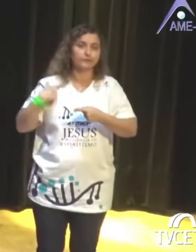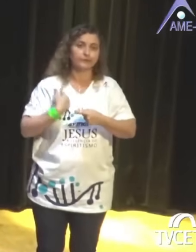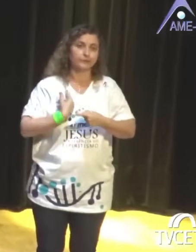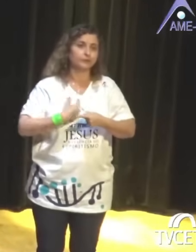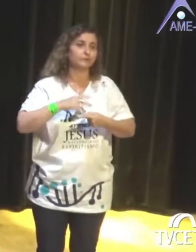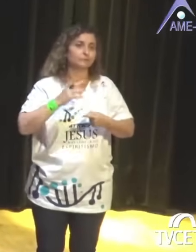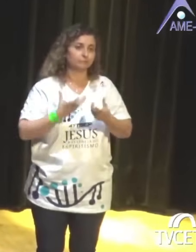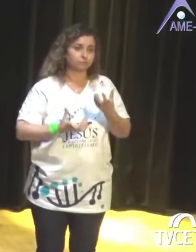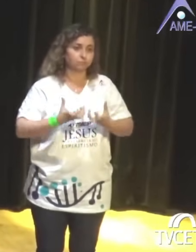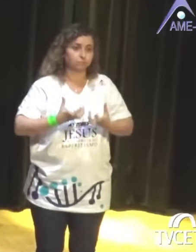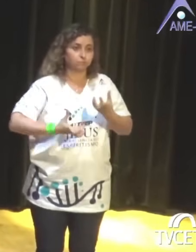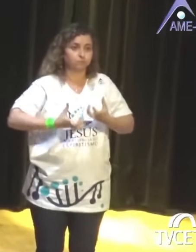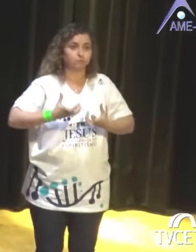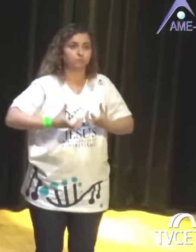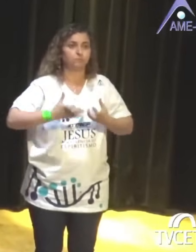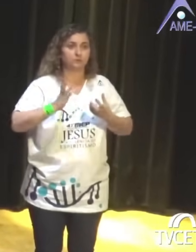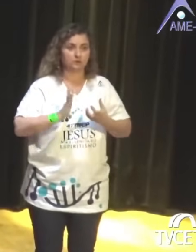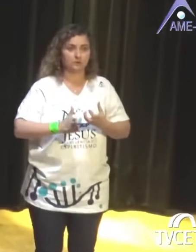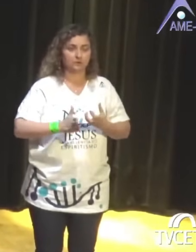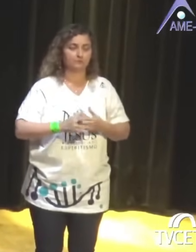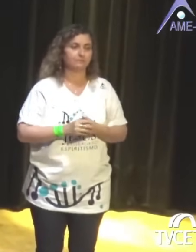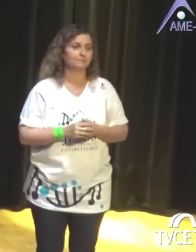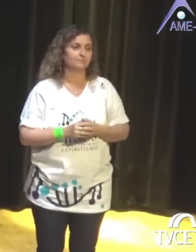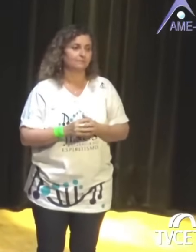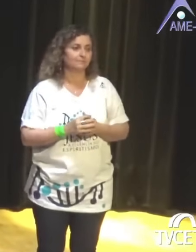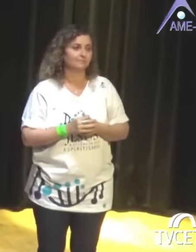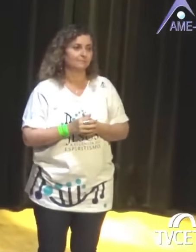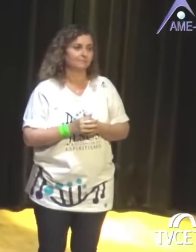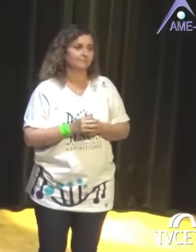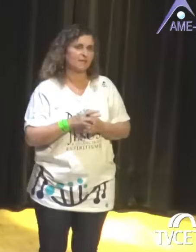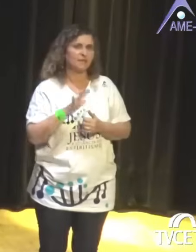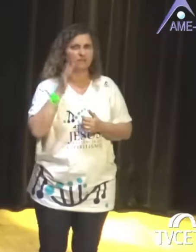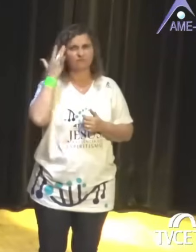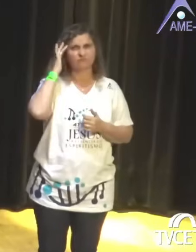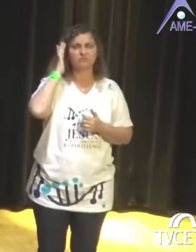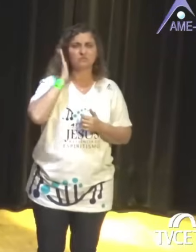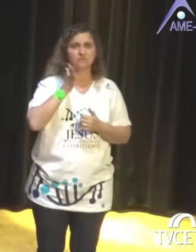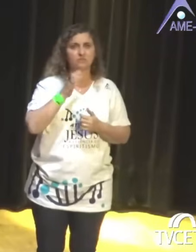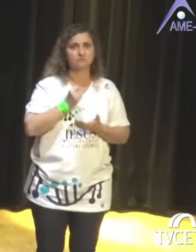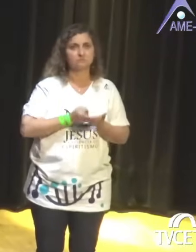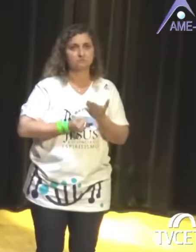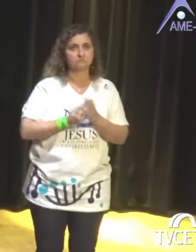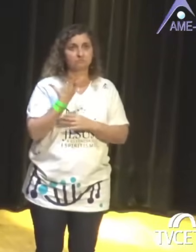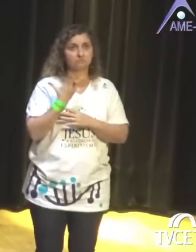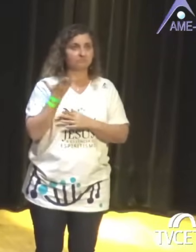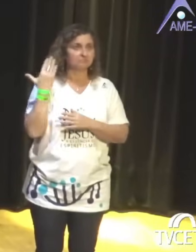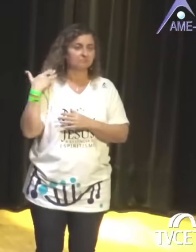agora já fui mas bom mas a gente